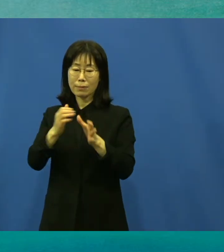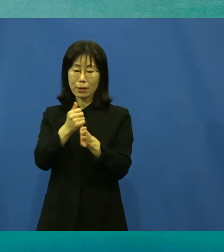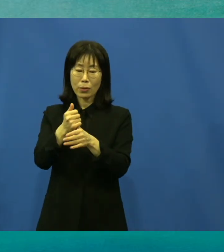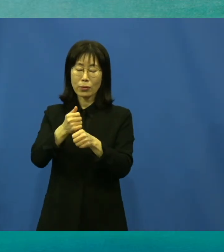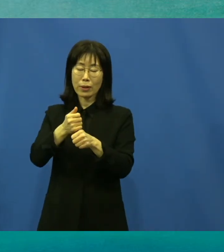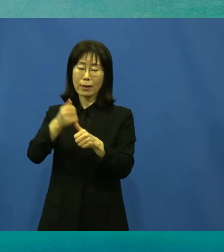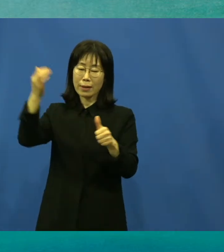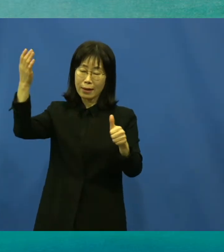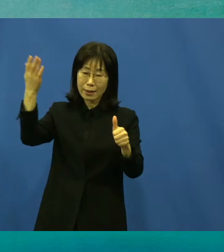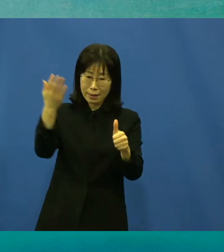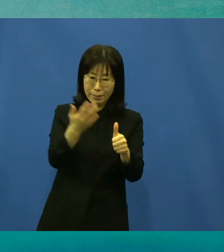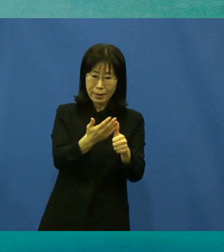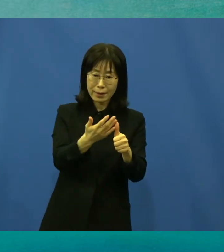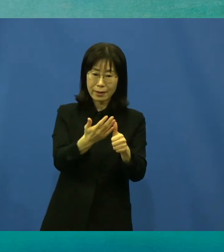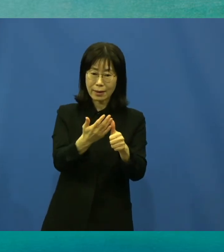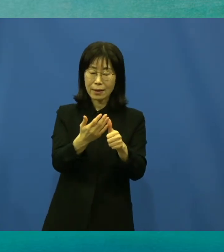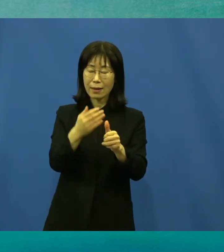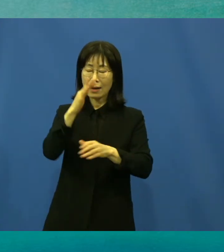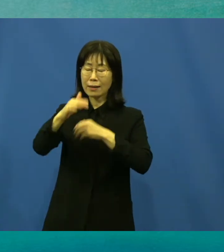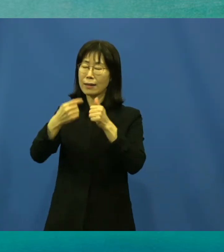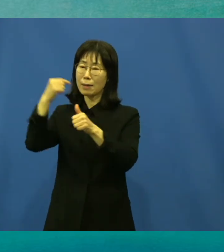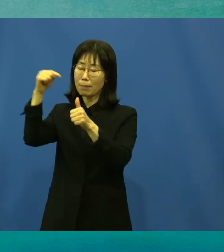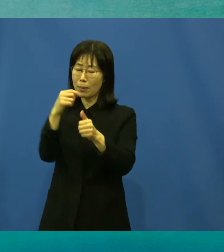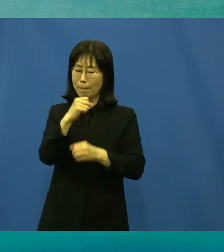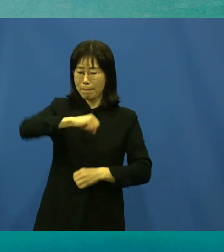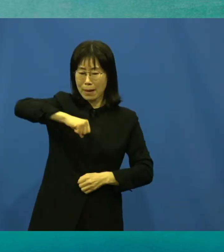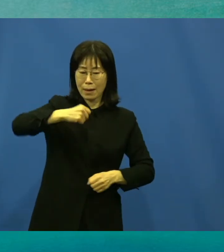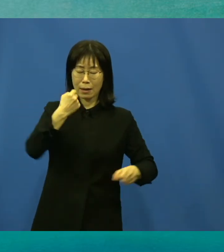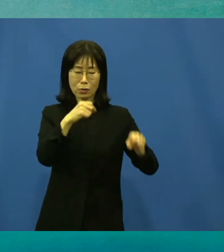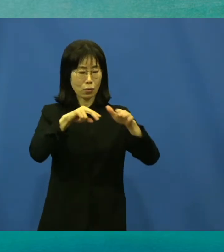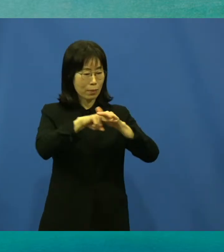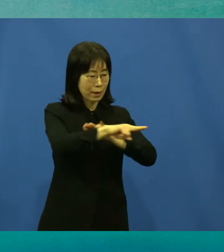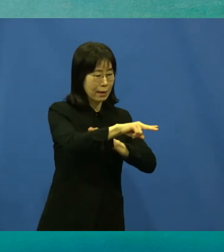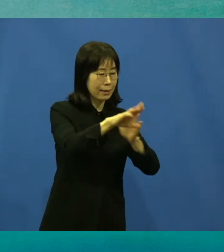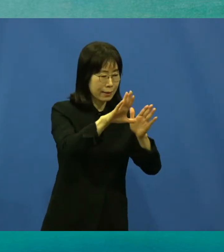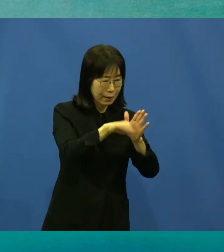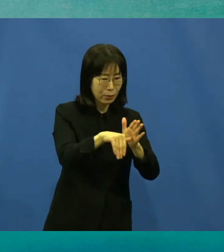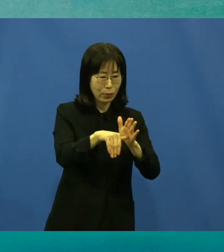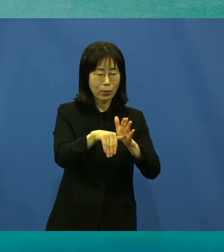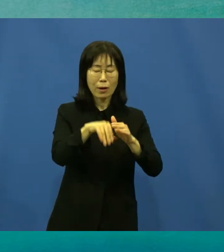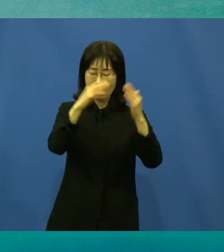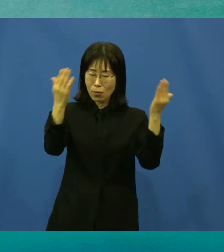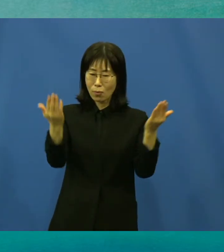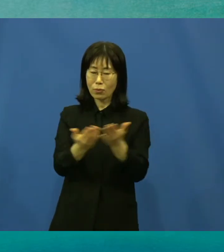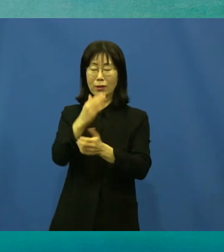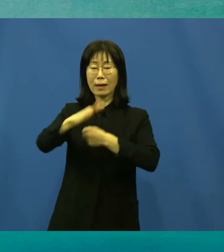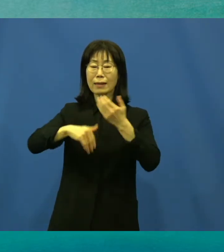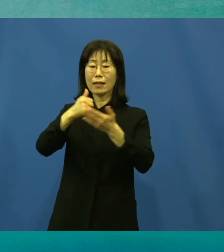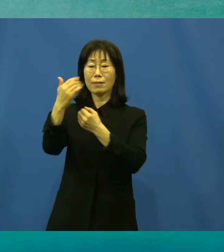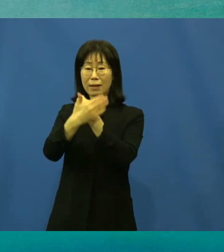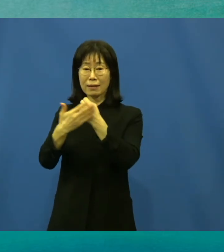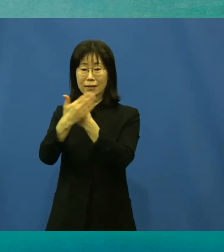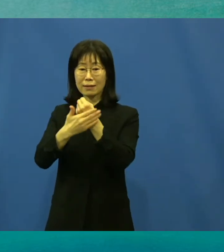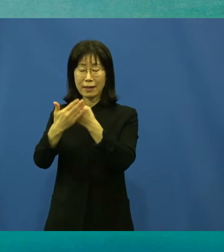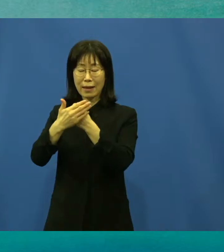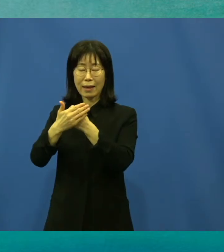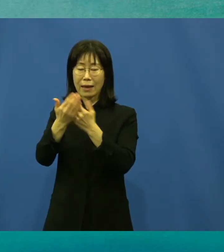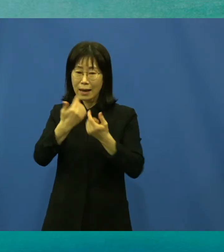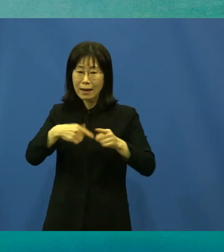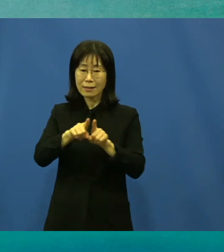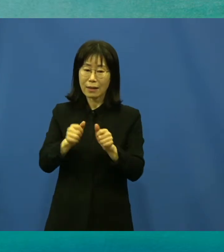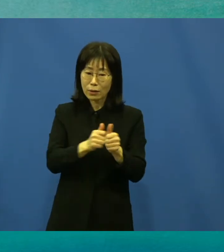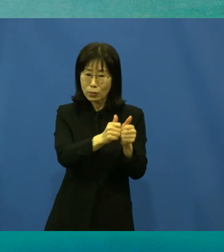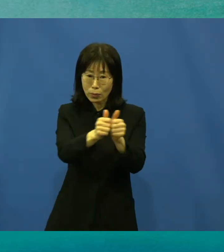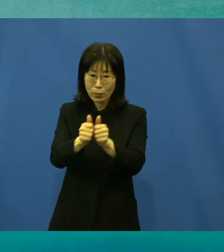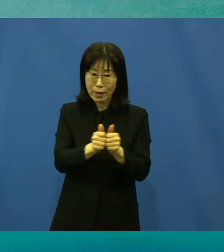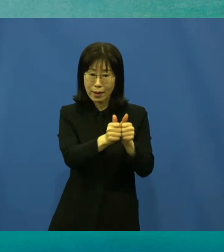그가 불순종하여 도망을 칠 때도 하나님의 은혜가 머물러 있었습니다. 그 은혜가 아니었다면 그는 풍랑에 휩쓸려